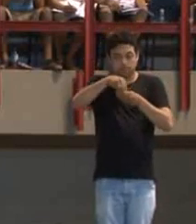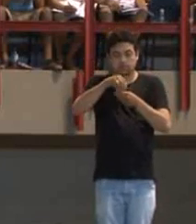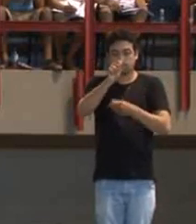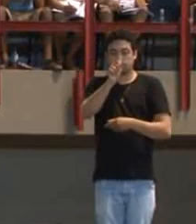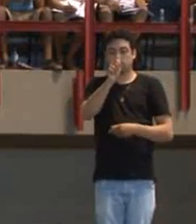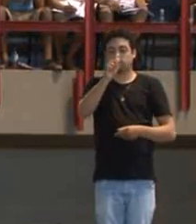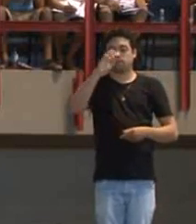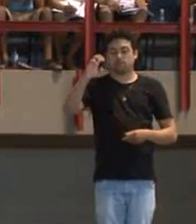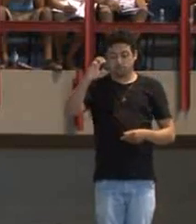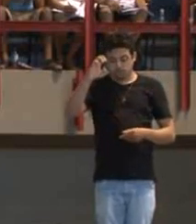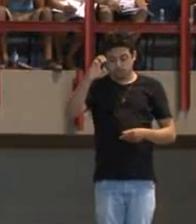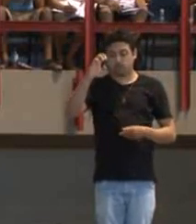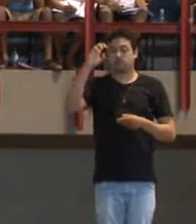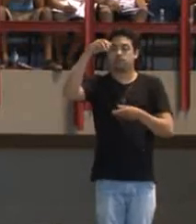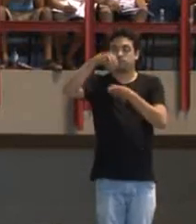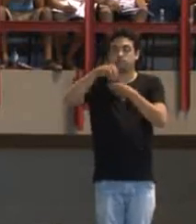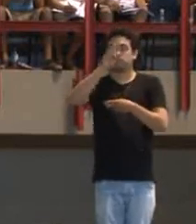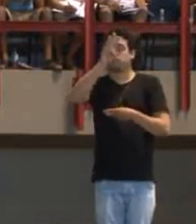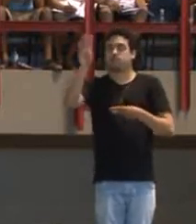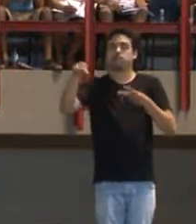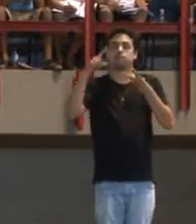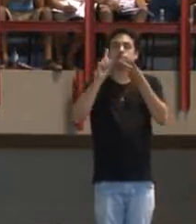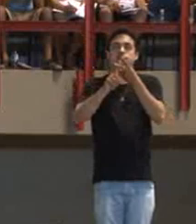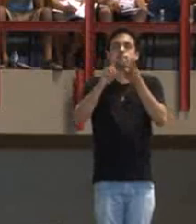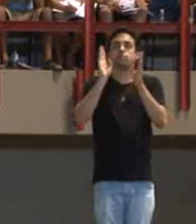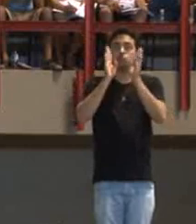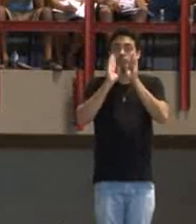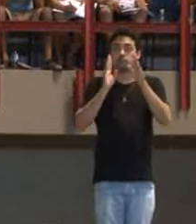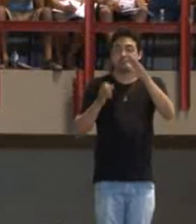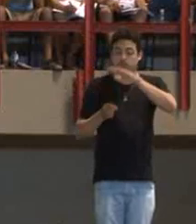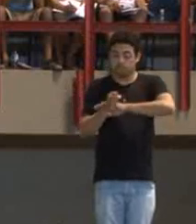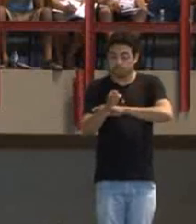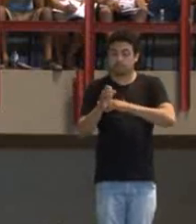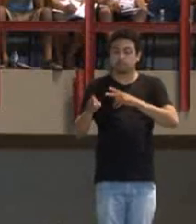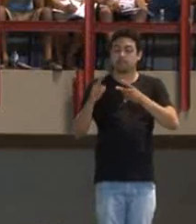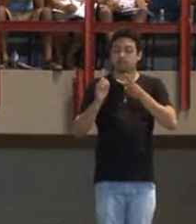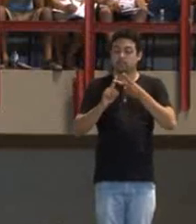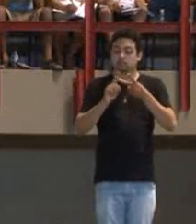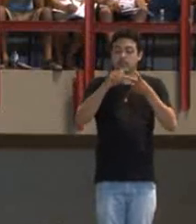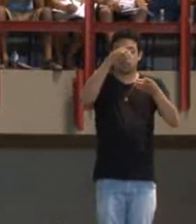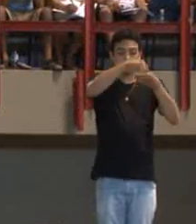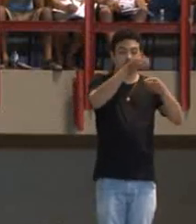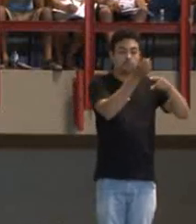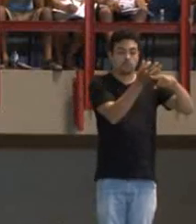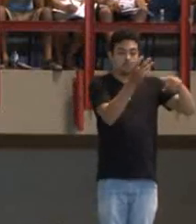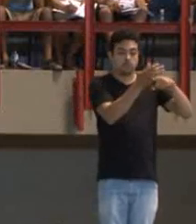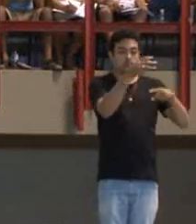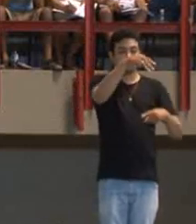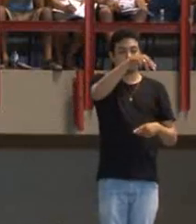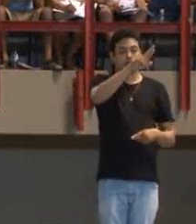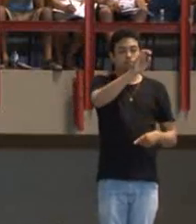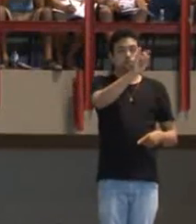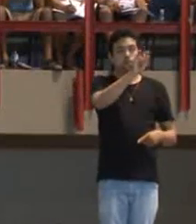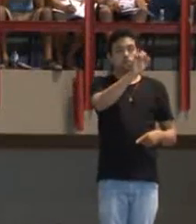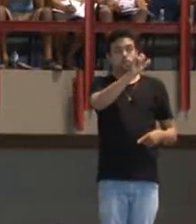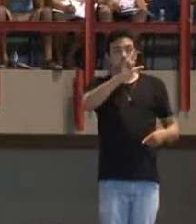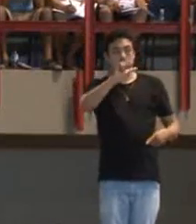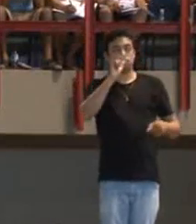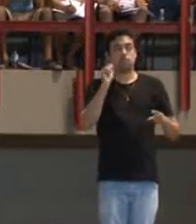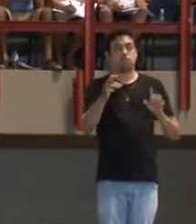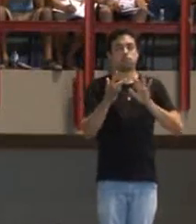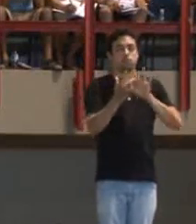Academia Enem, no site, na página do Facebook, quanto também na Física Marginal. E aí podem